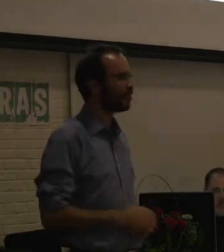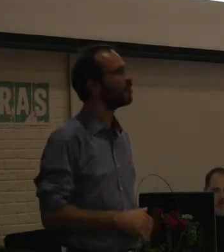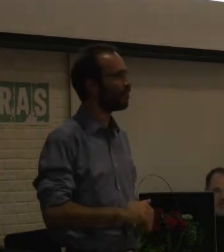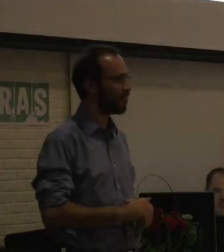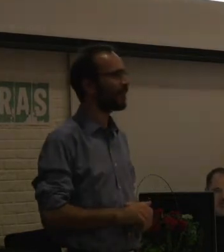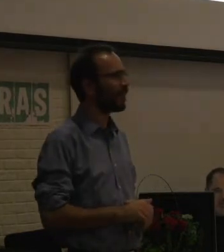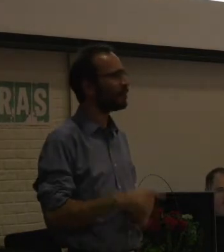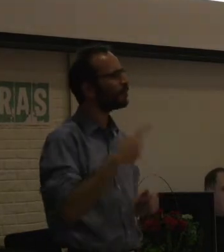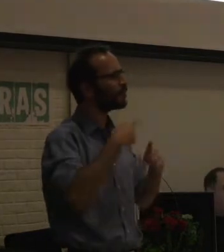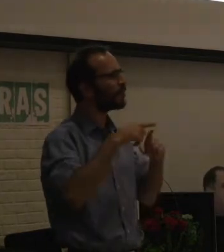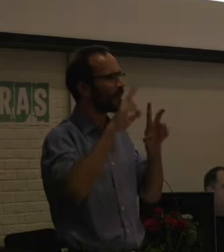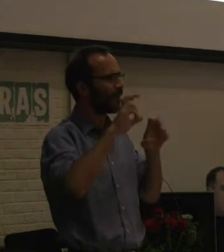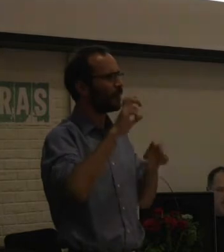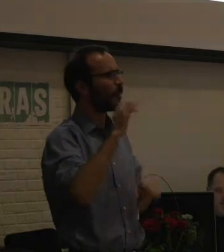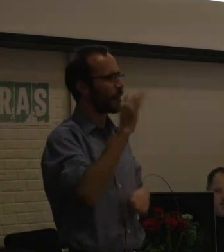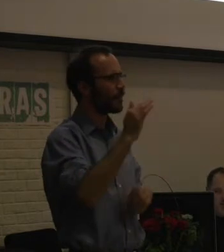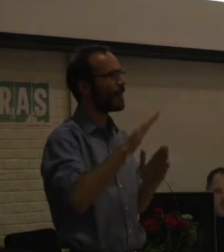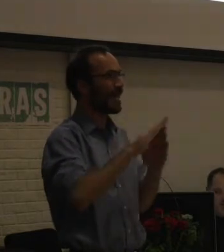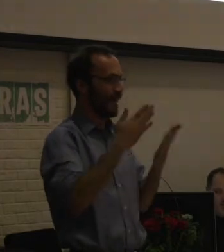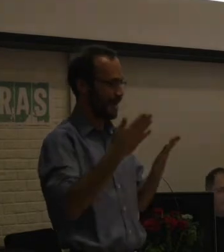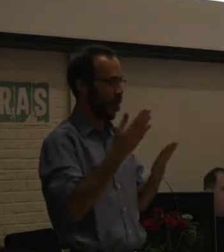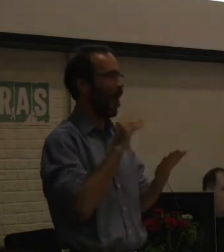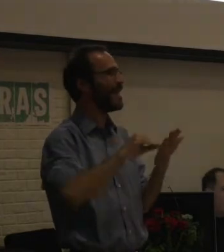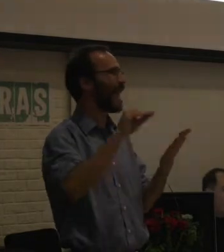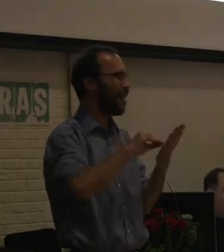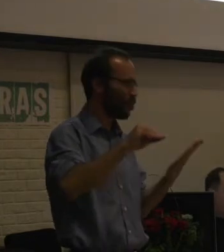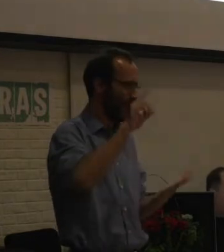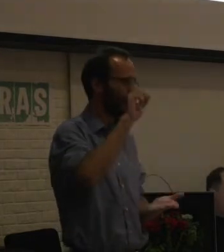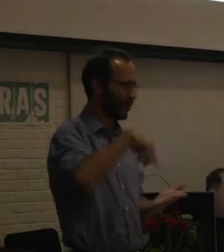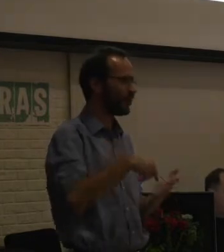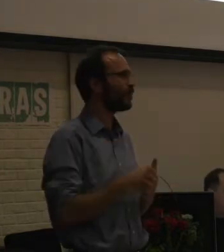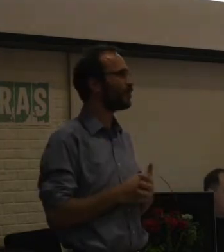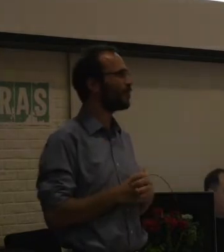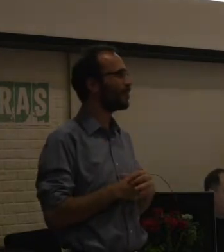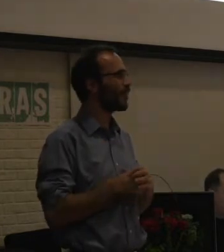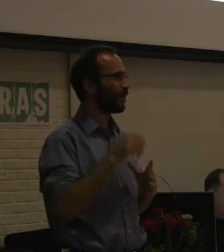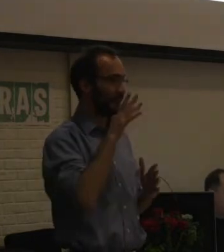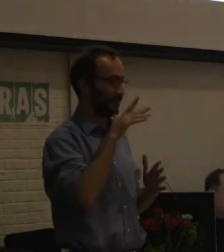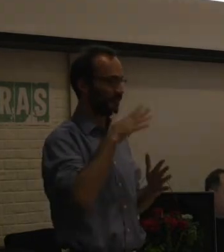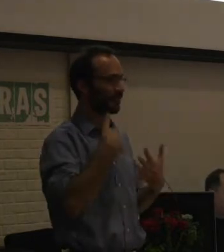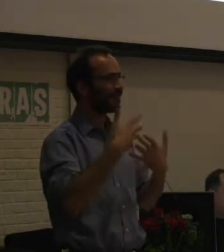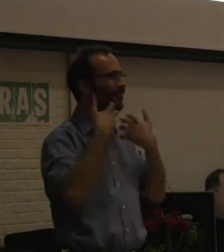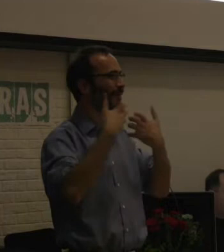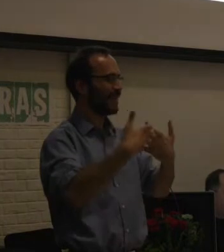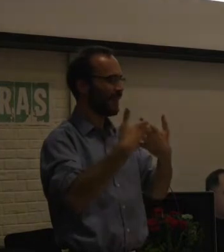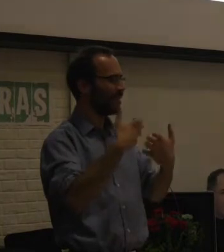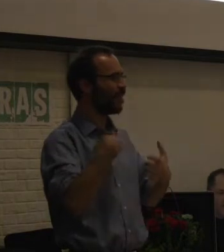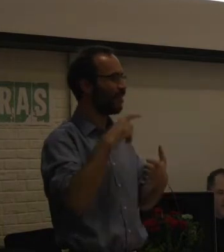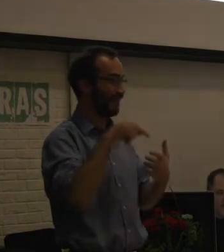¿Qué más cosas? Libros y literatura. Bueno, aquí hay un texto al que le tengo un especial cariño, que